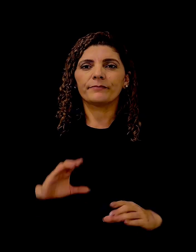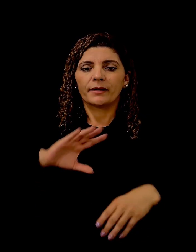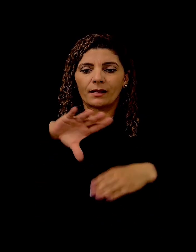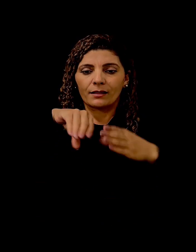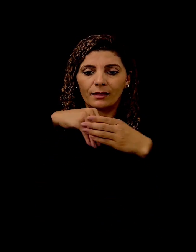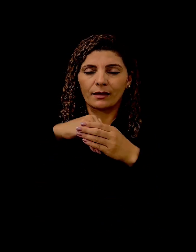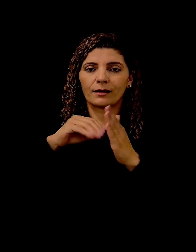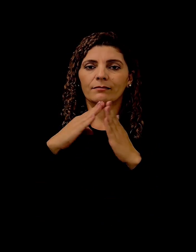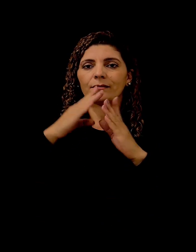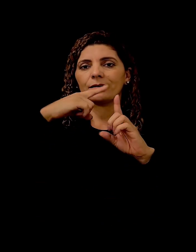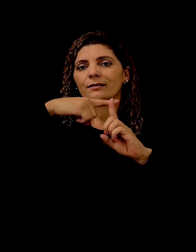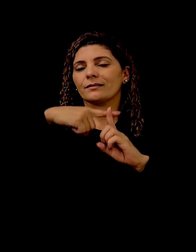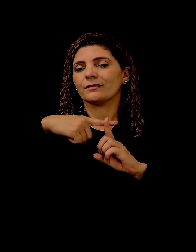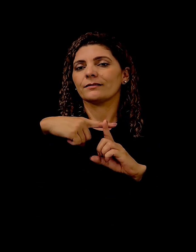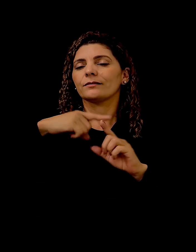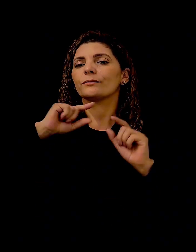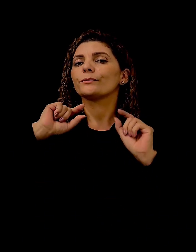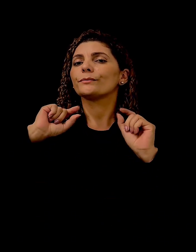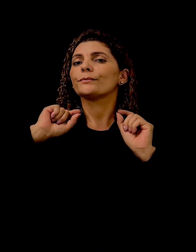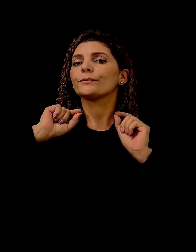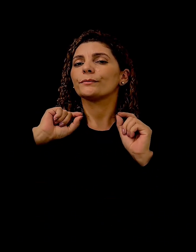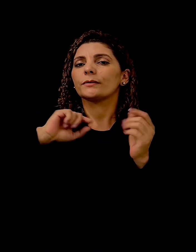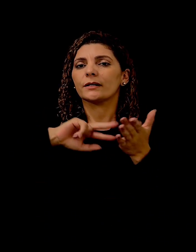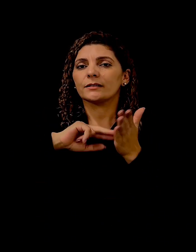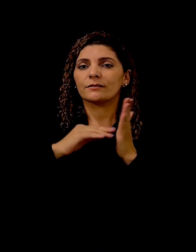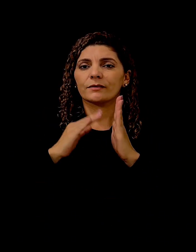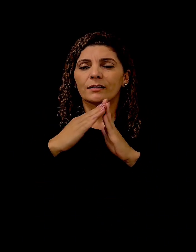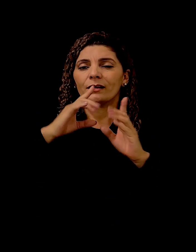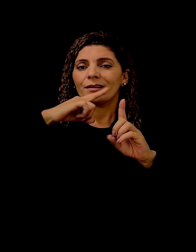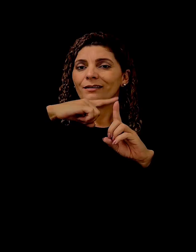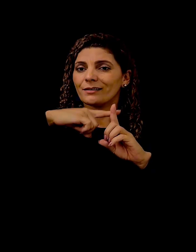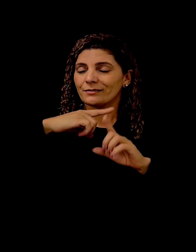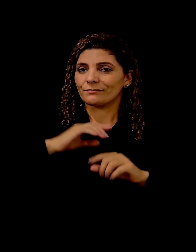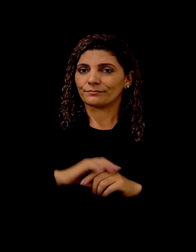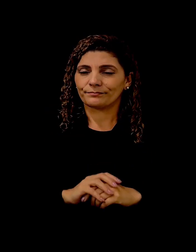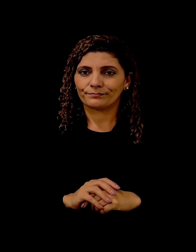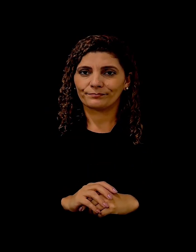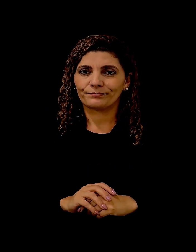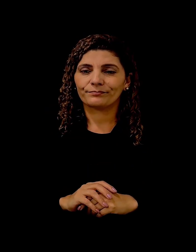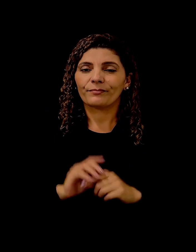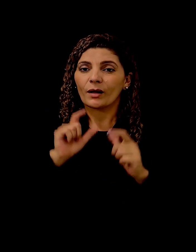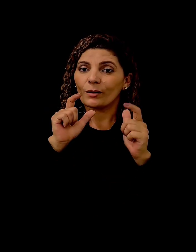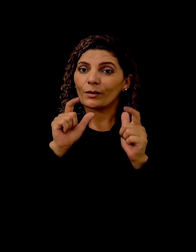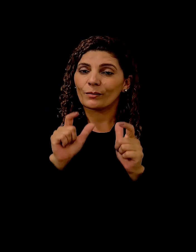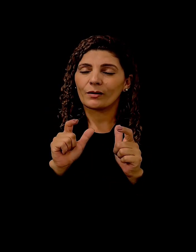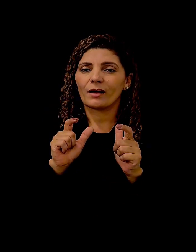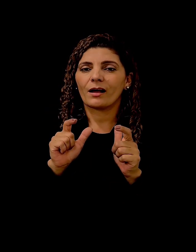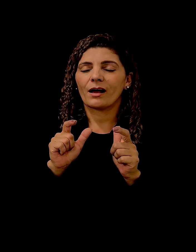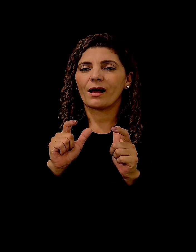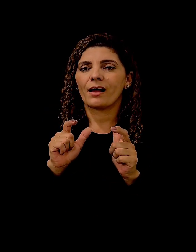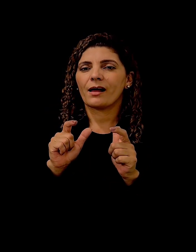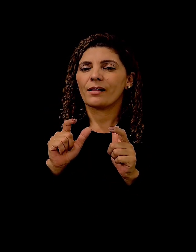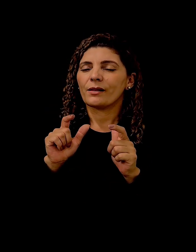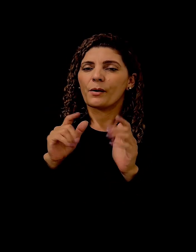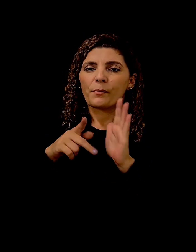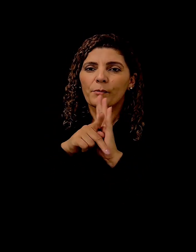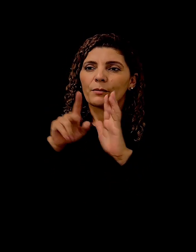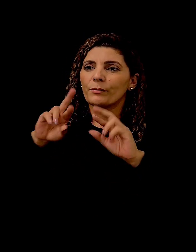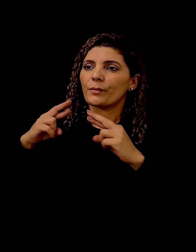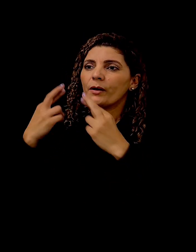igreja. O que é a igreja do nosso Senhor Jesus Cristo? É o reino de Deus aqui, neste